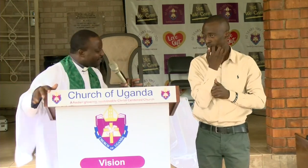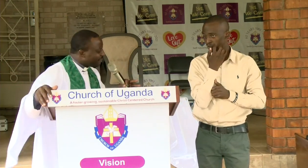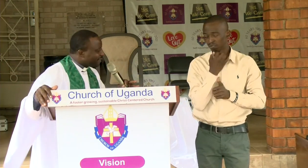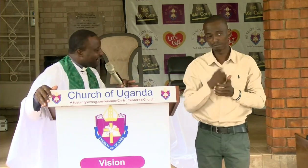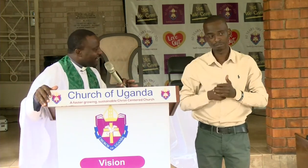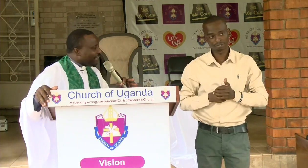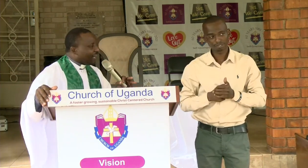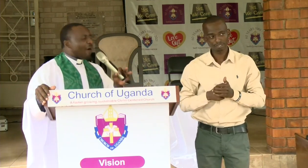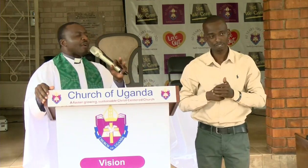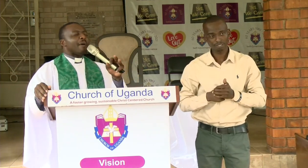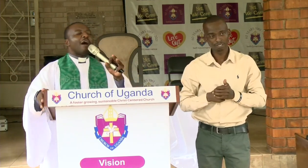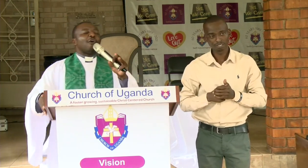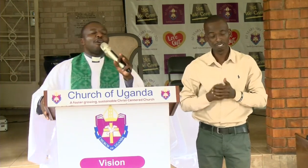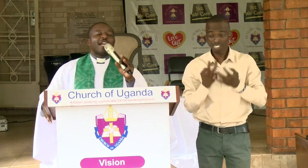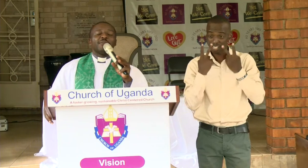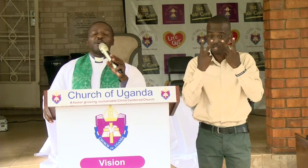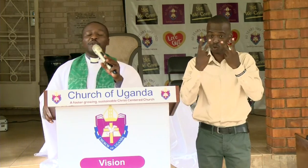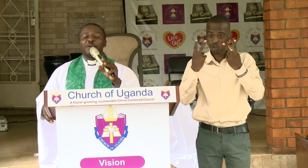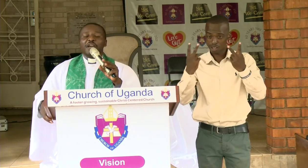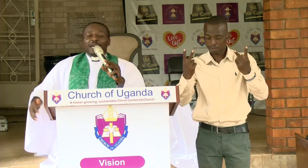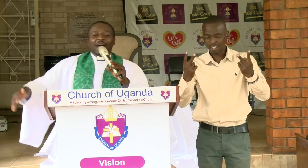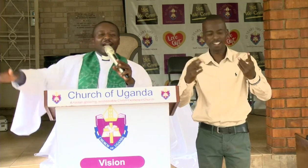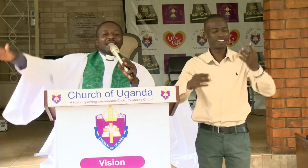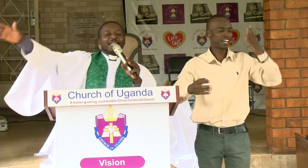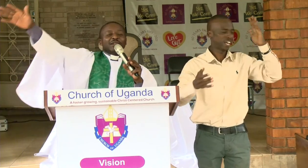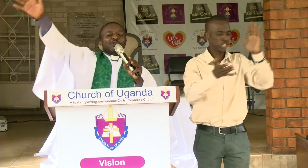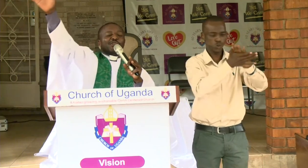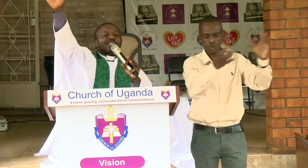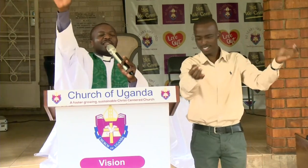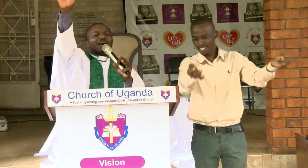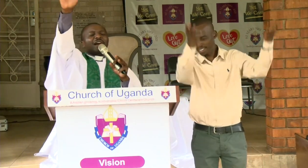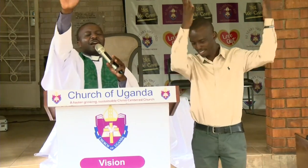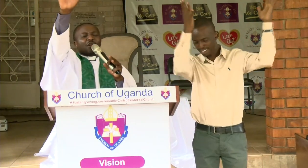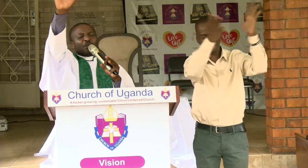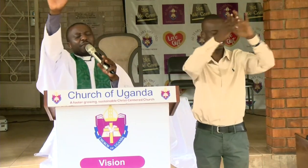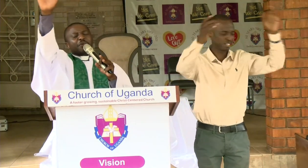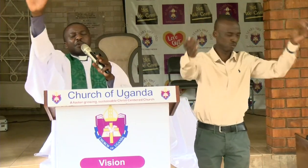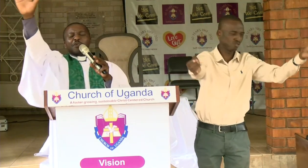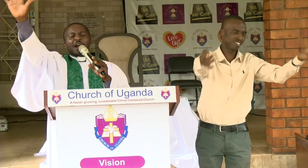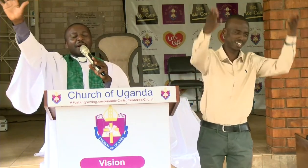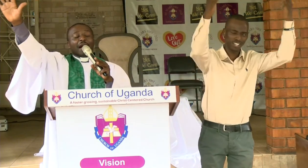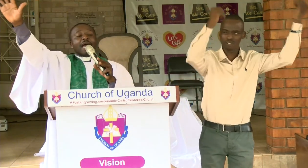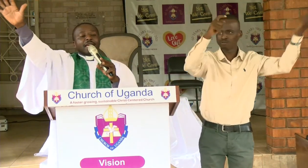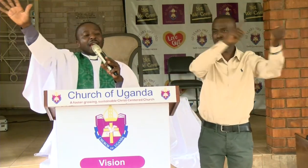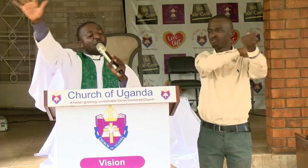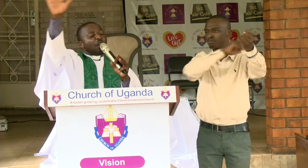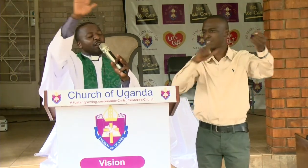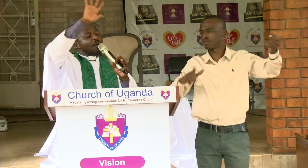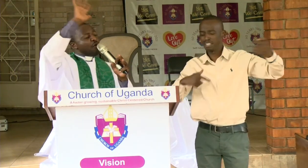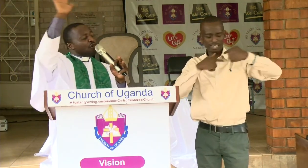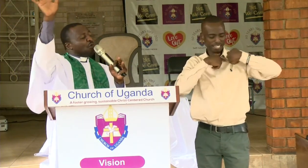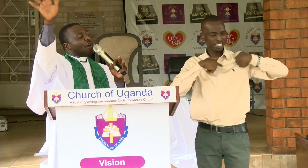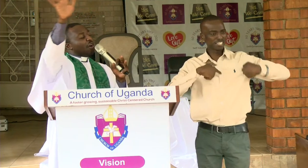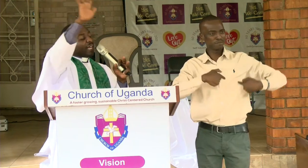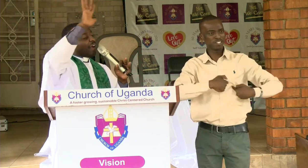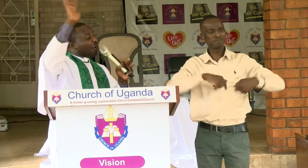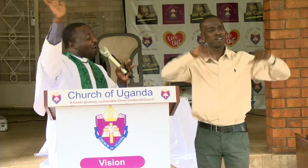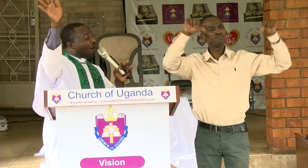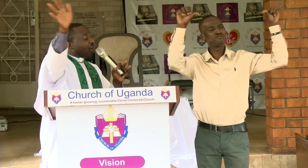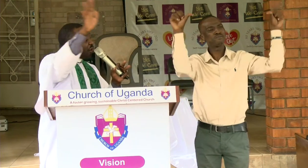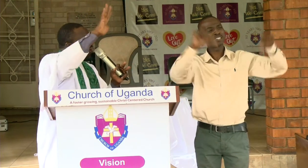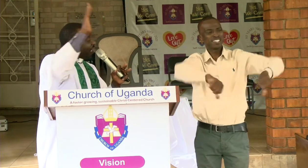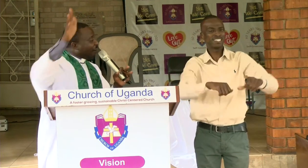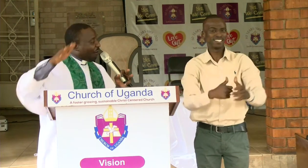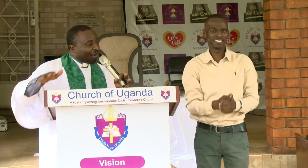gindiwala nga kulaba ogolola n'emikono halleluya oli mukulu kabaka naye ng'olina omukulu